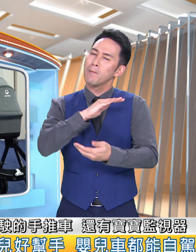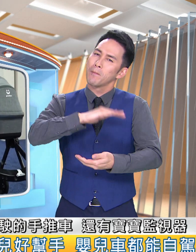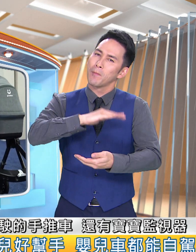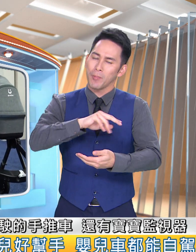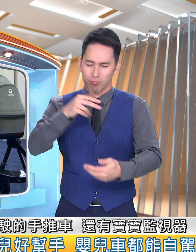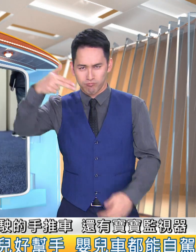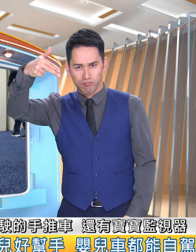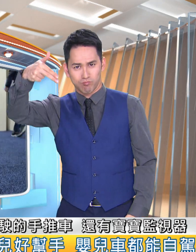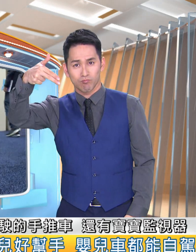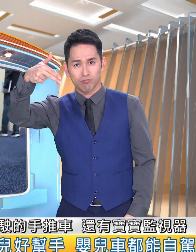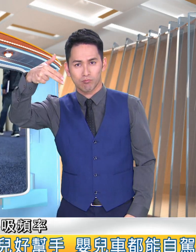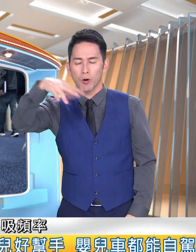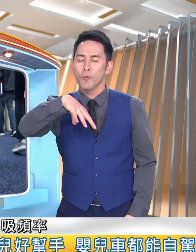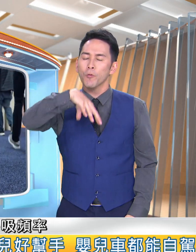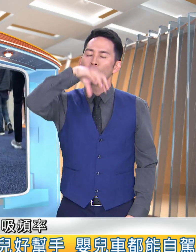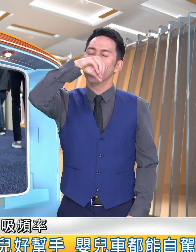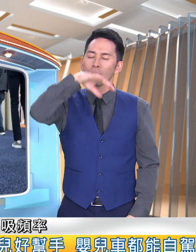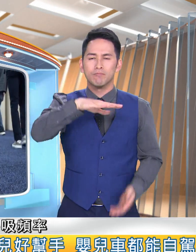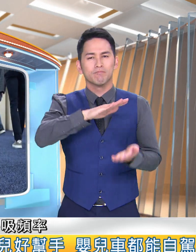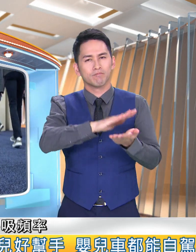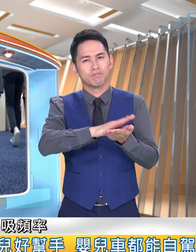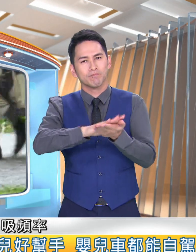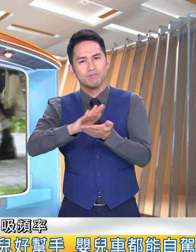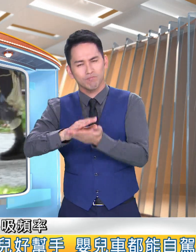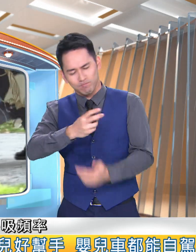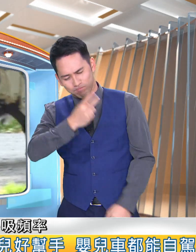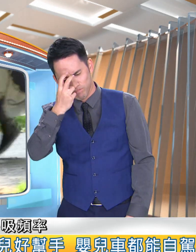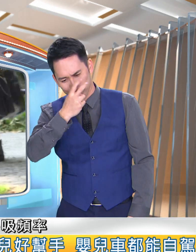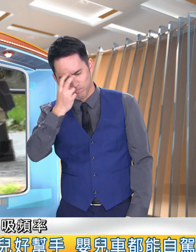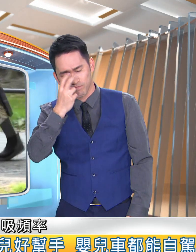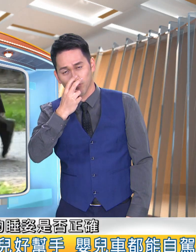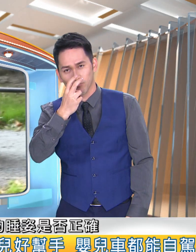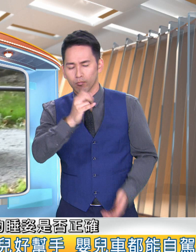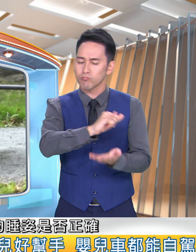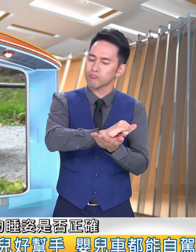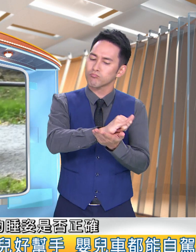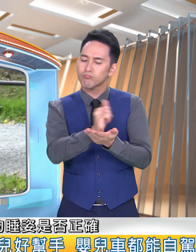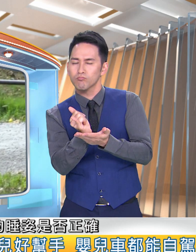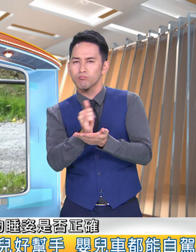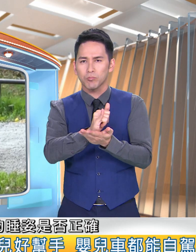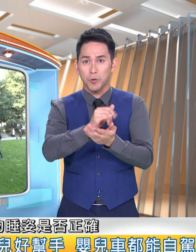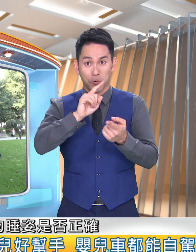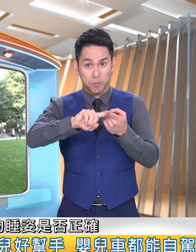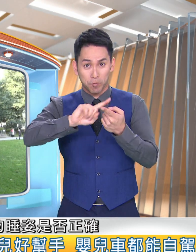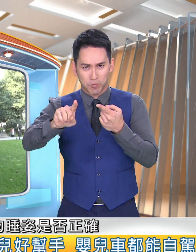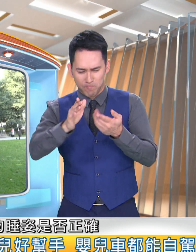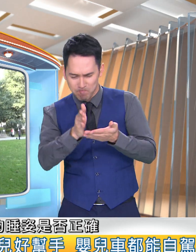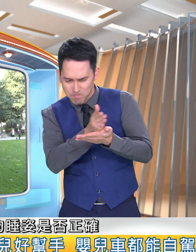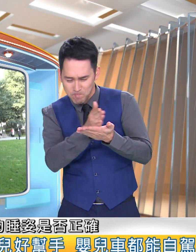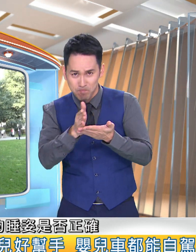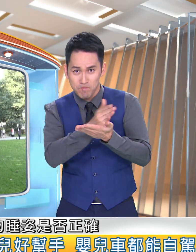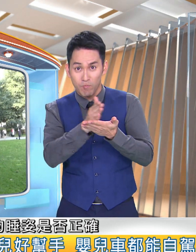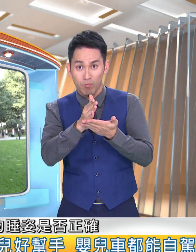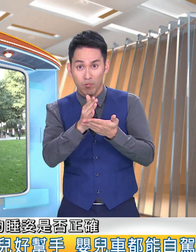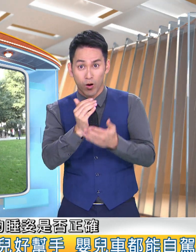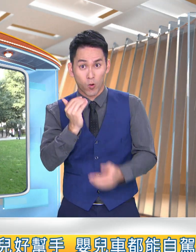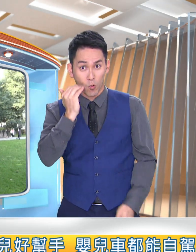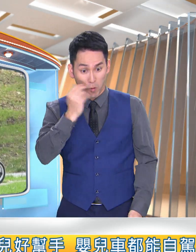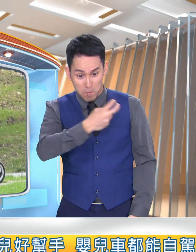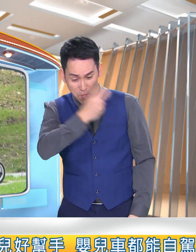器，除了可以测量呼吸频率，还能侦测 baby 的睡姿是否正确。一有